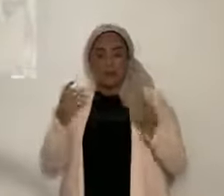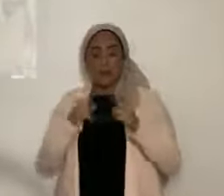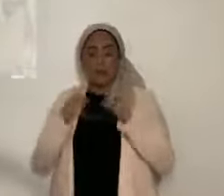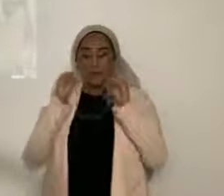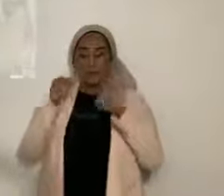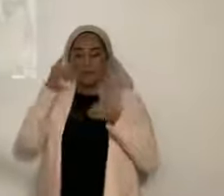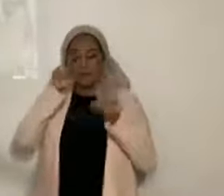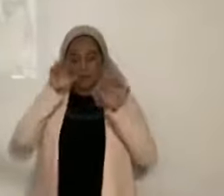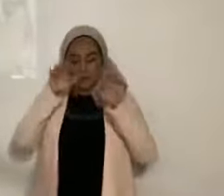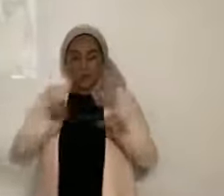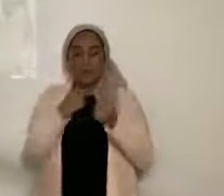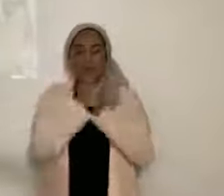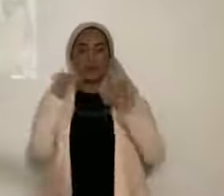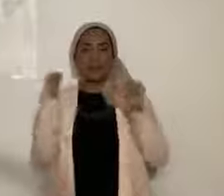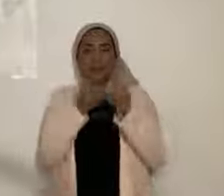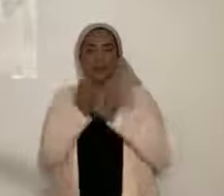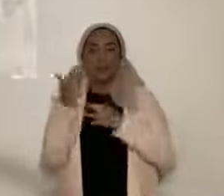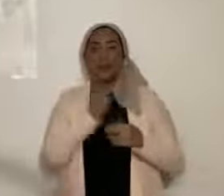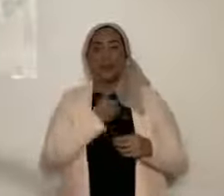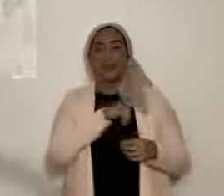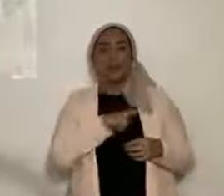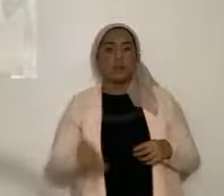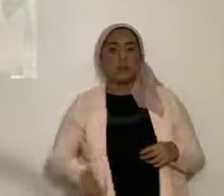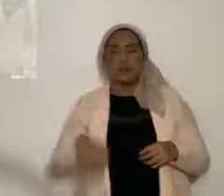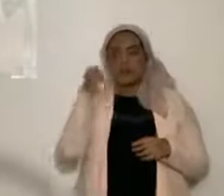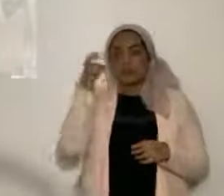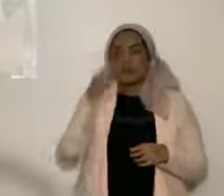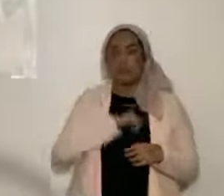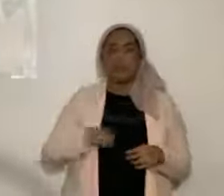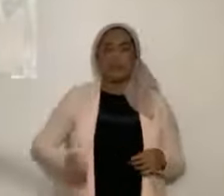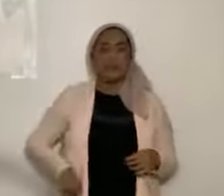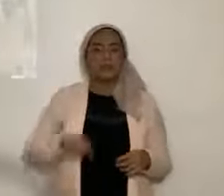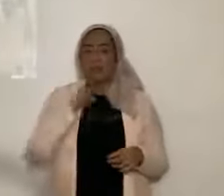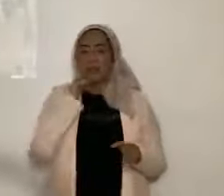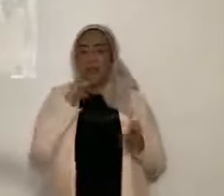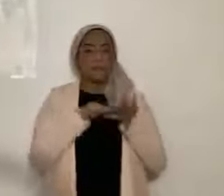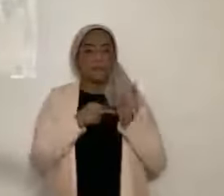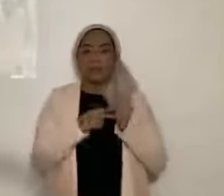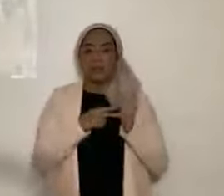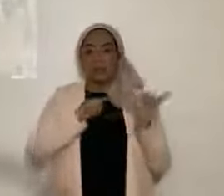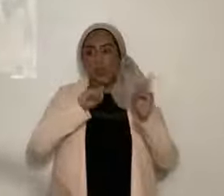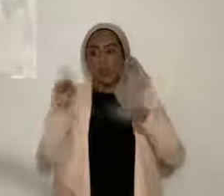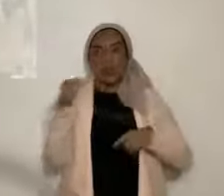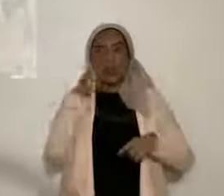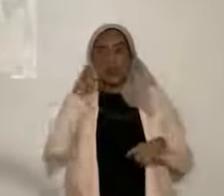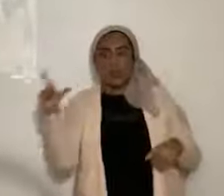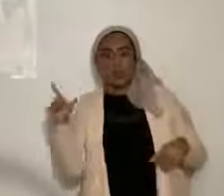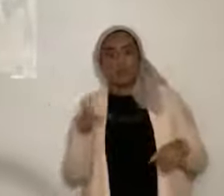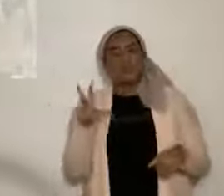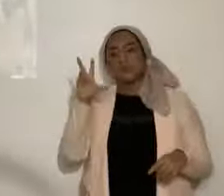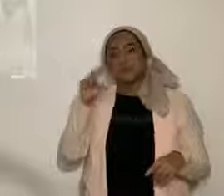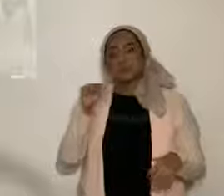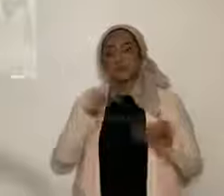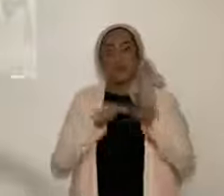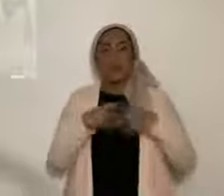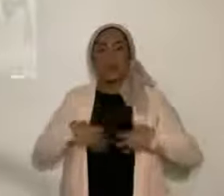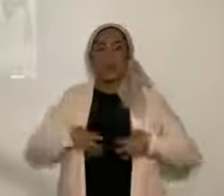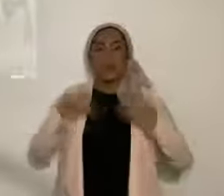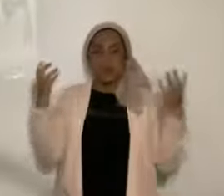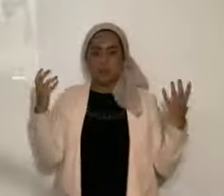para alcanzar salvación por medio de nuestro Adón Yahshua Mashiach. No se está refiriendo a irse al infierno, no, sino a la ira, a